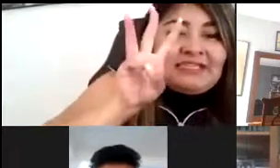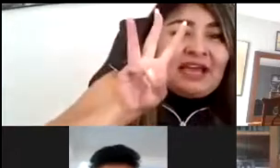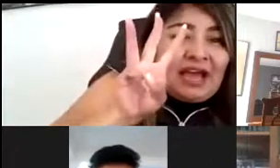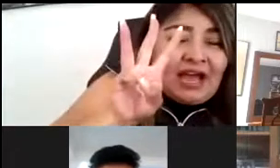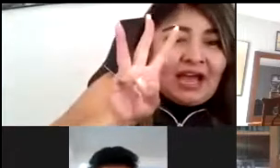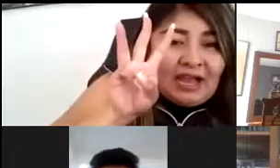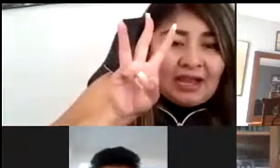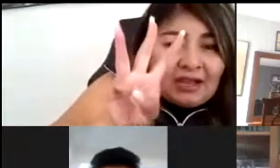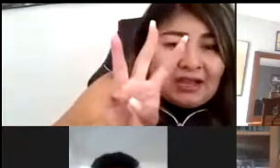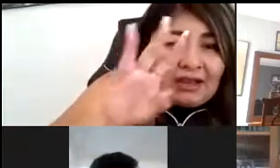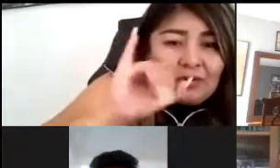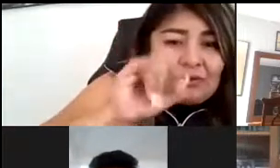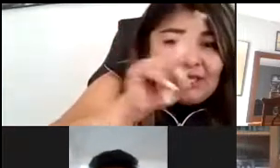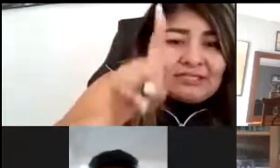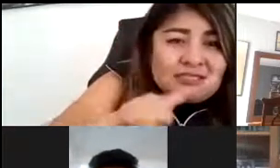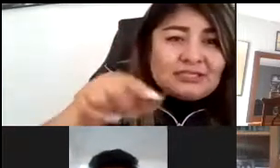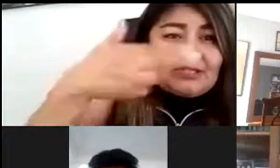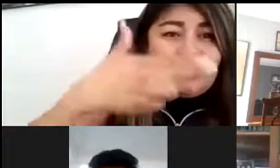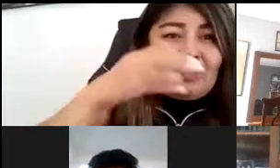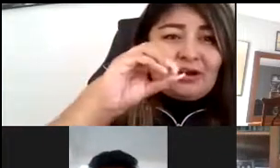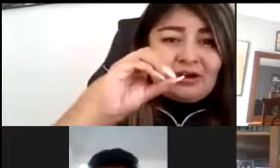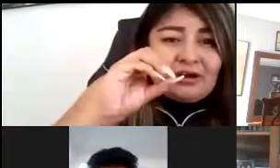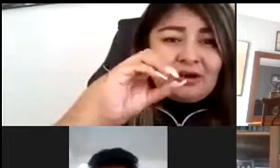pantallas a Wiso